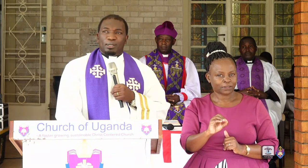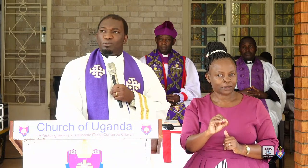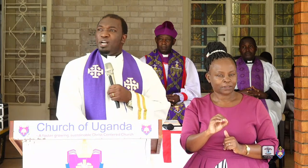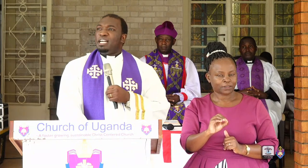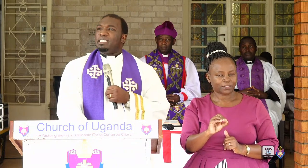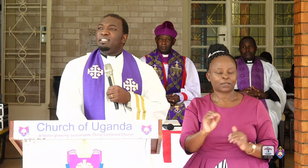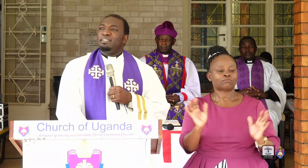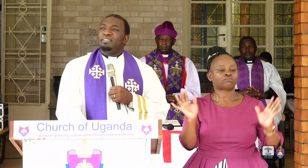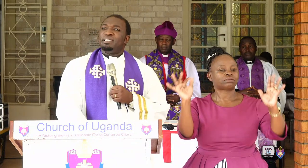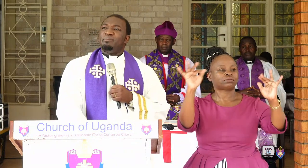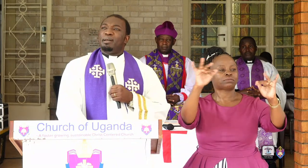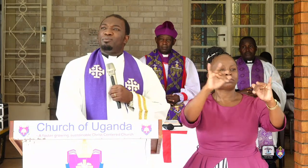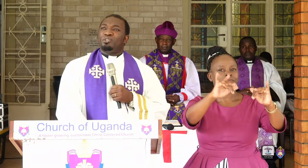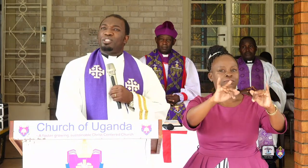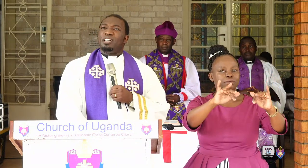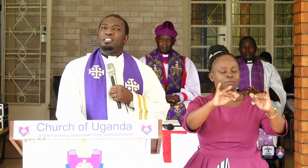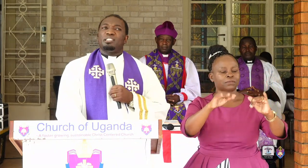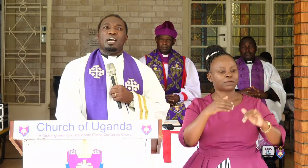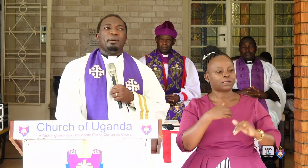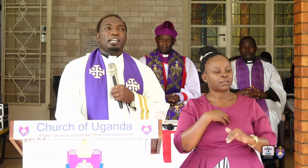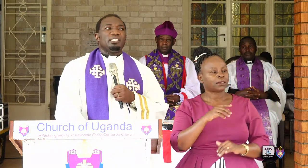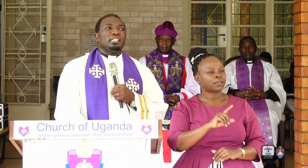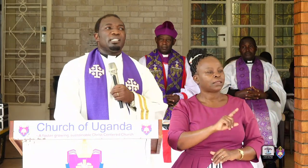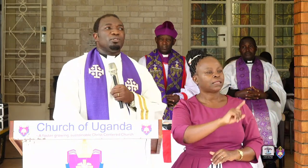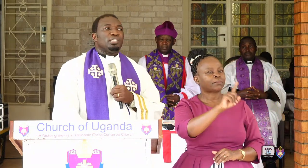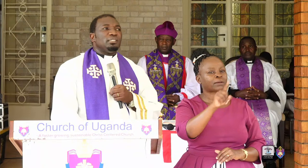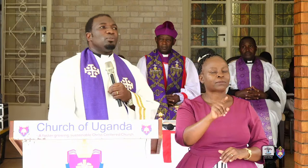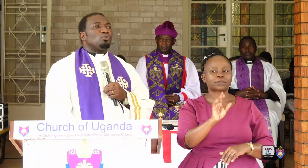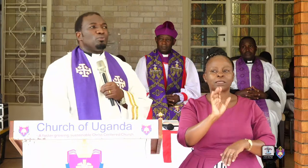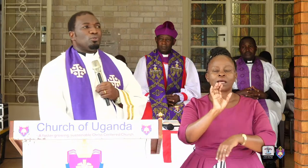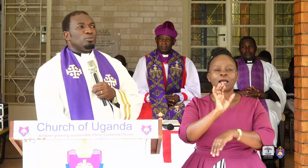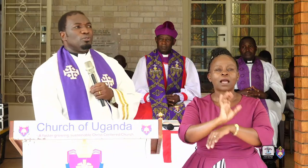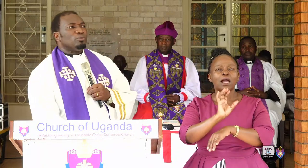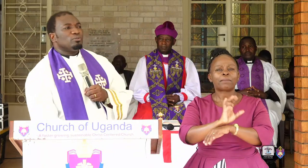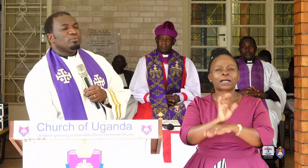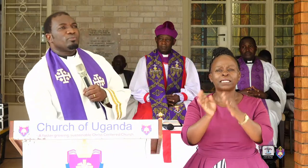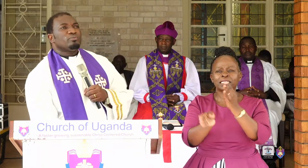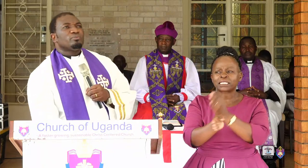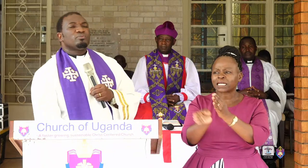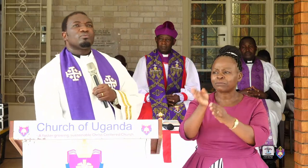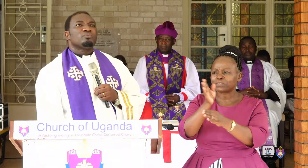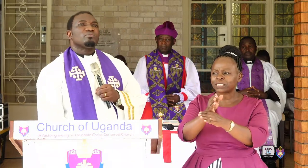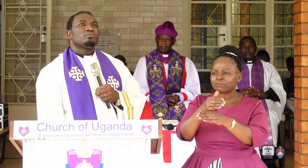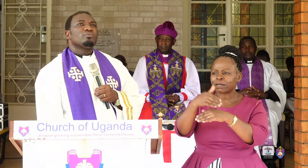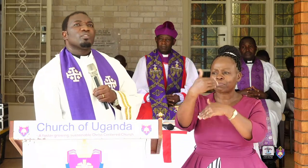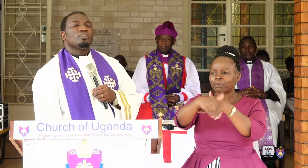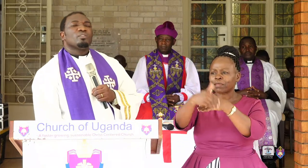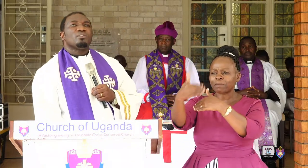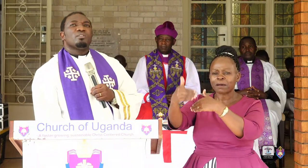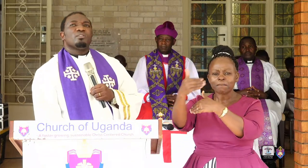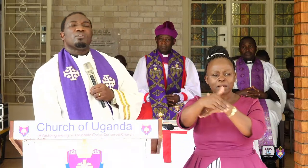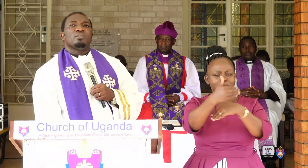Nga bakuŋŋaanye ne mbabuuza nti amakanisa ge muzimba okumukumu